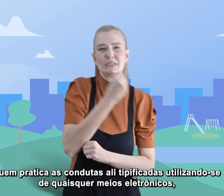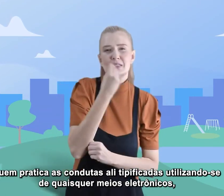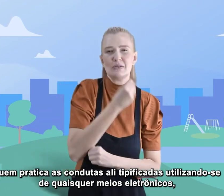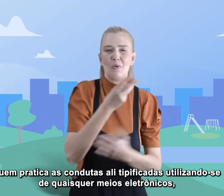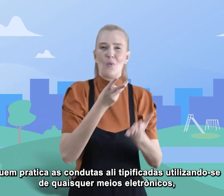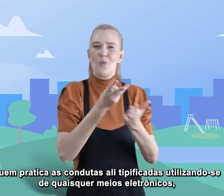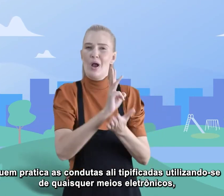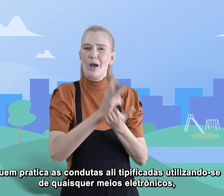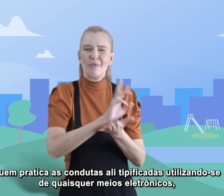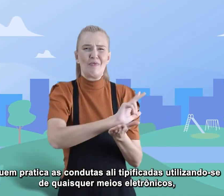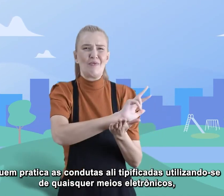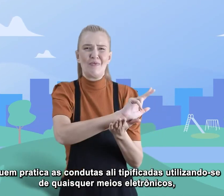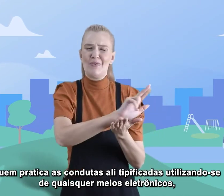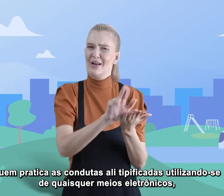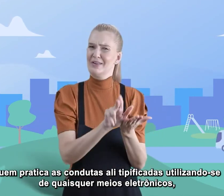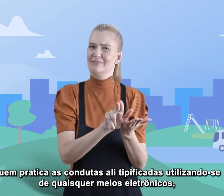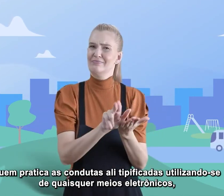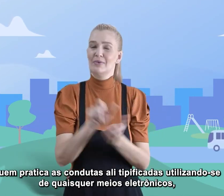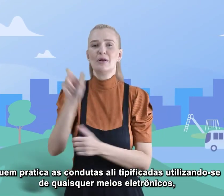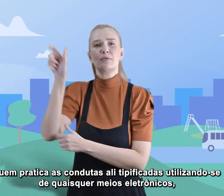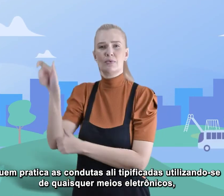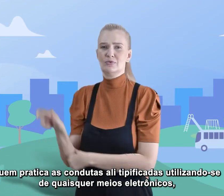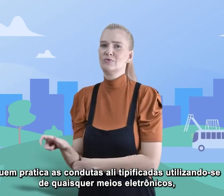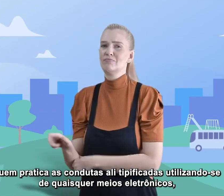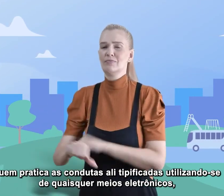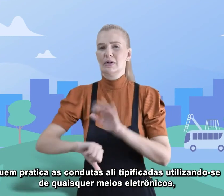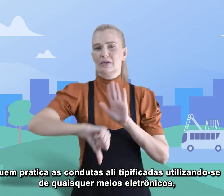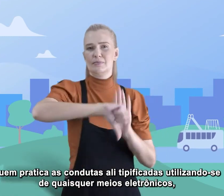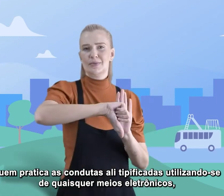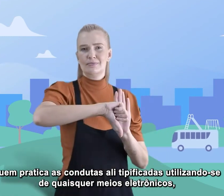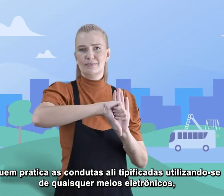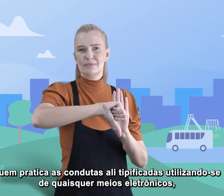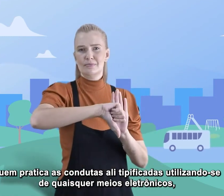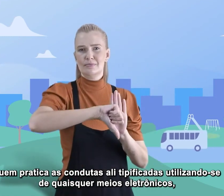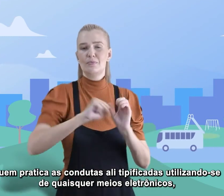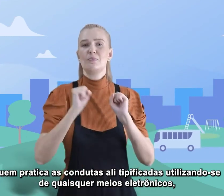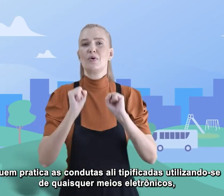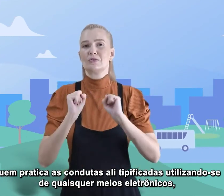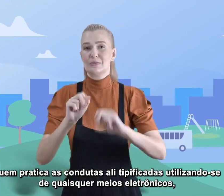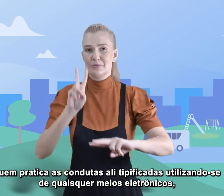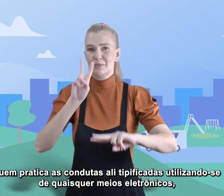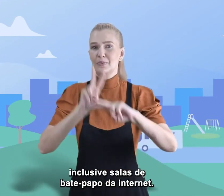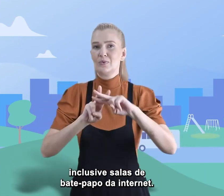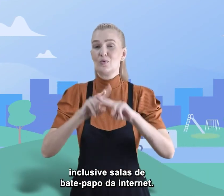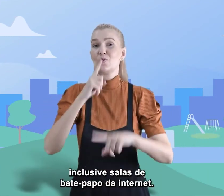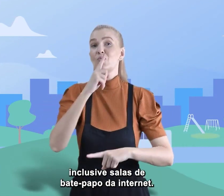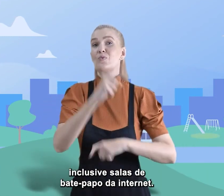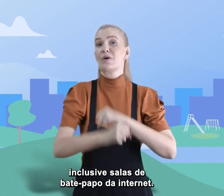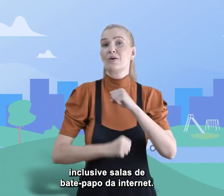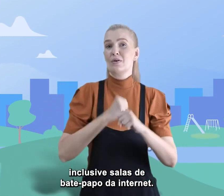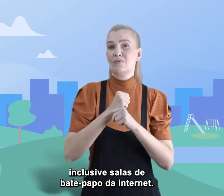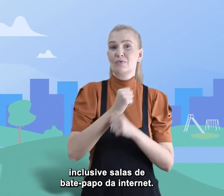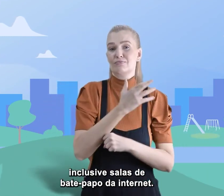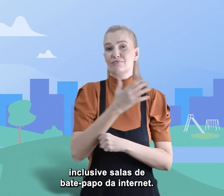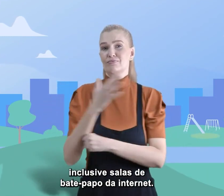tipificadas, utilizando-se de quaisquer meios eletrônicos, inclusive salas de